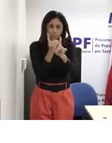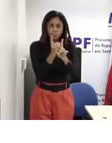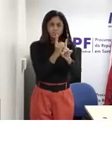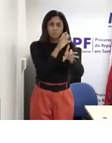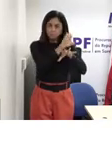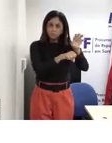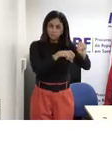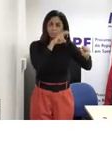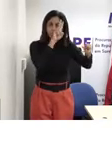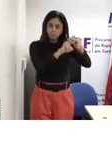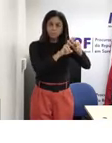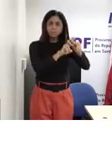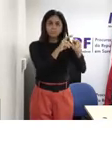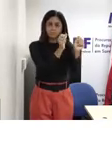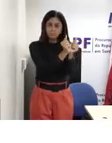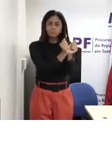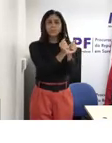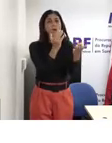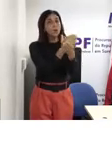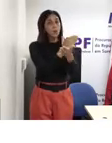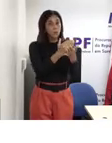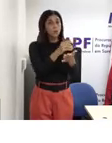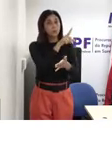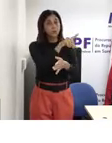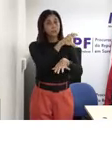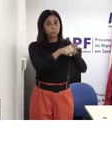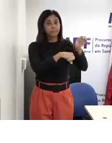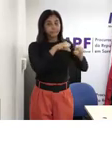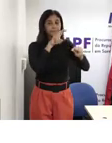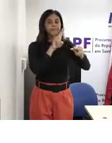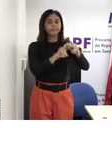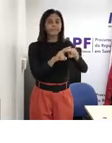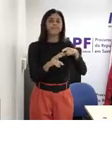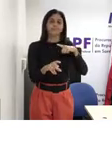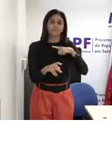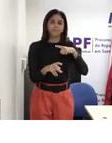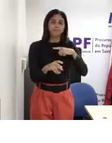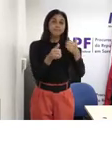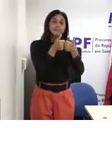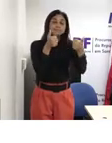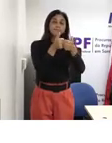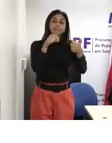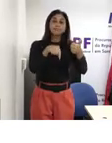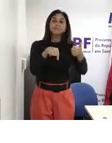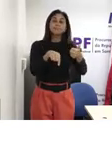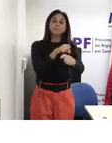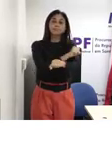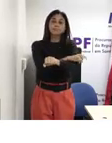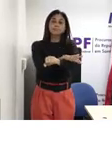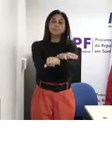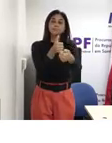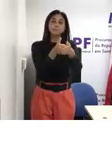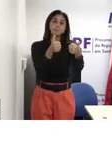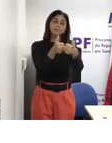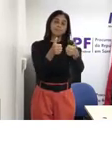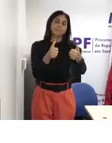flagrante como na operação Falcão Negro de ontem também houve a prisão inf flagrante da da pessoa